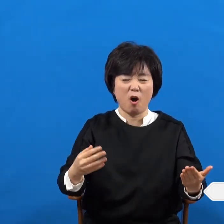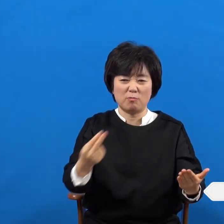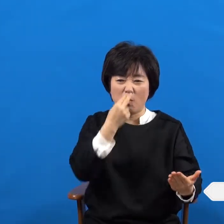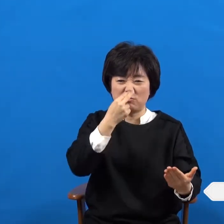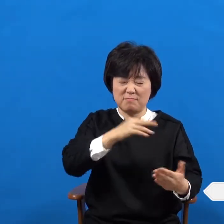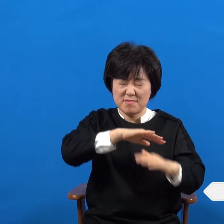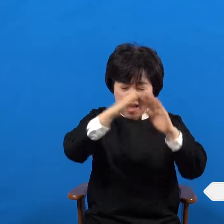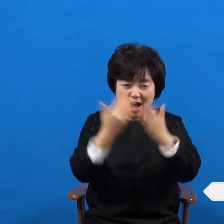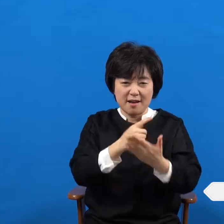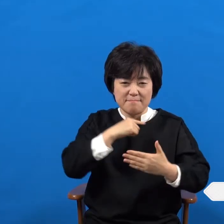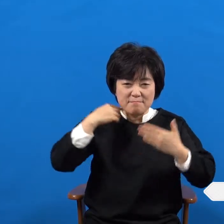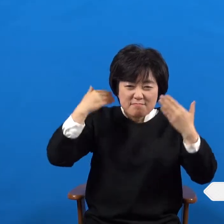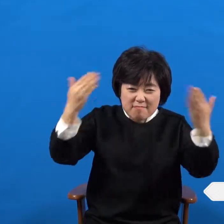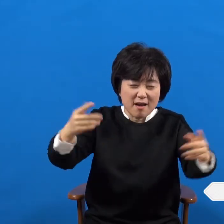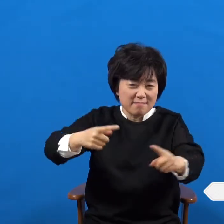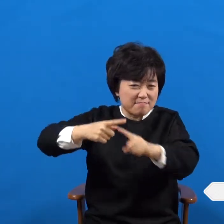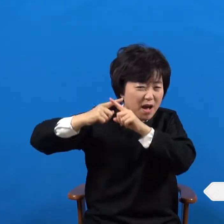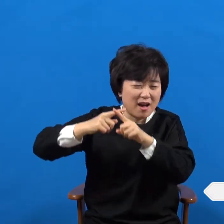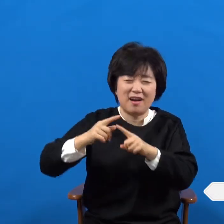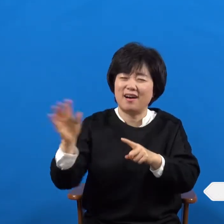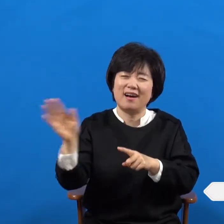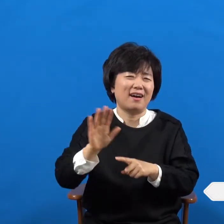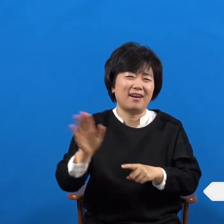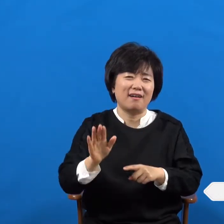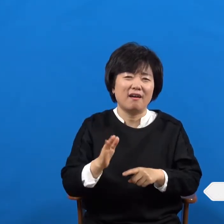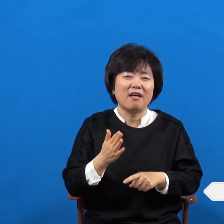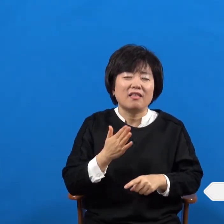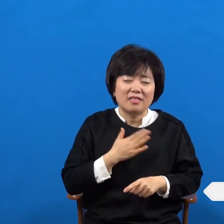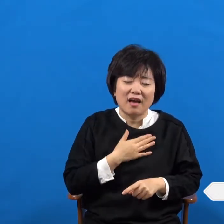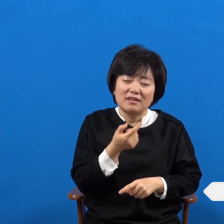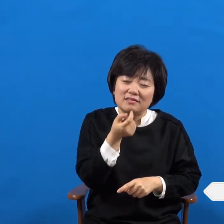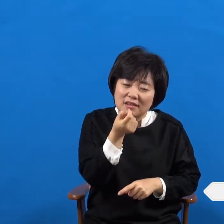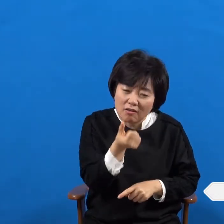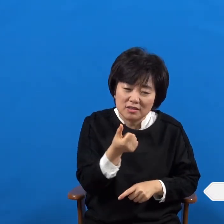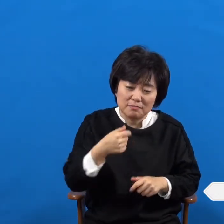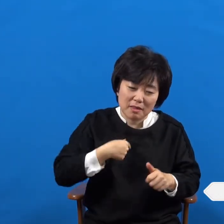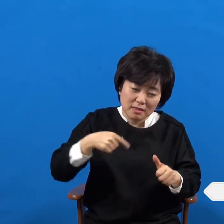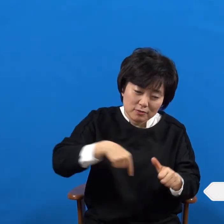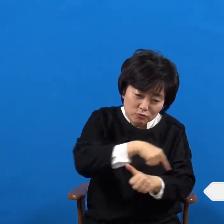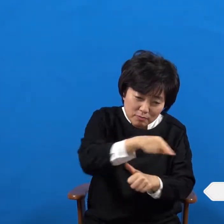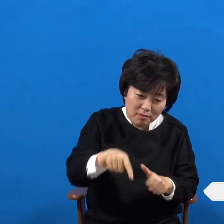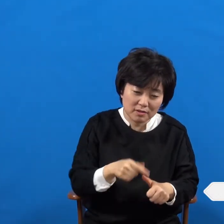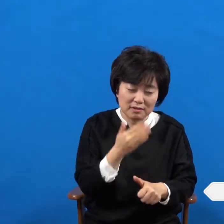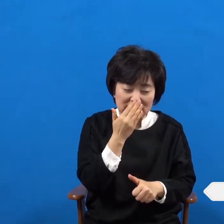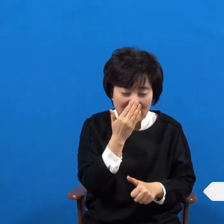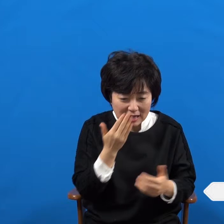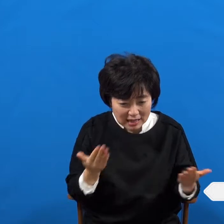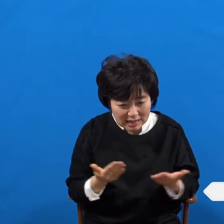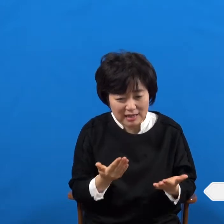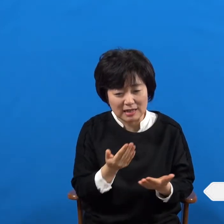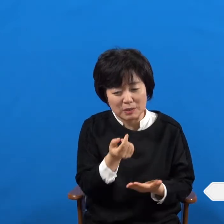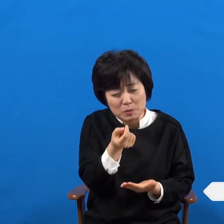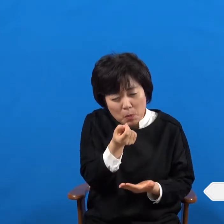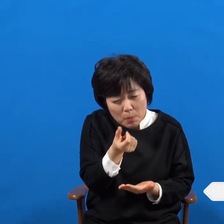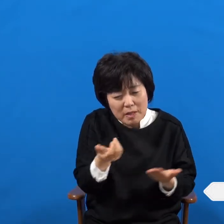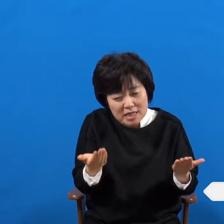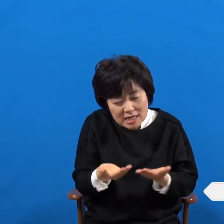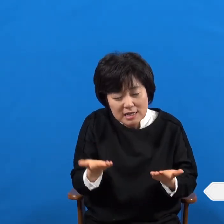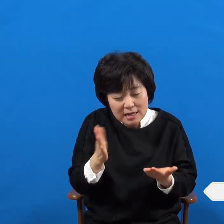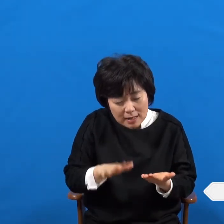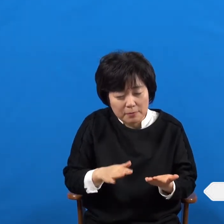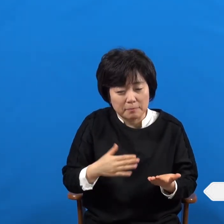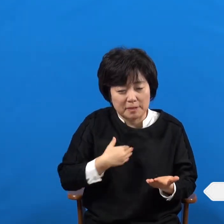아닙니다. 그러나 내 주변에서 적지만 착한 일, 선한 일부터